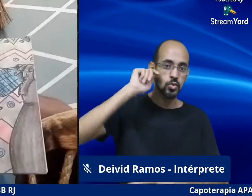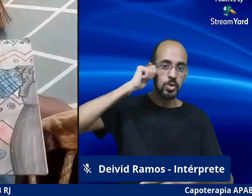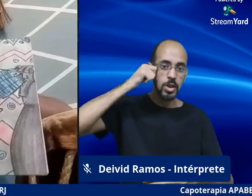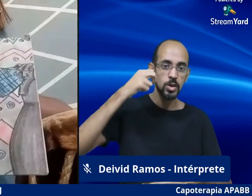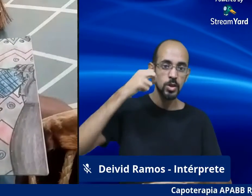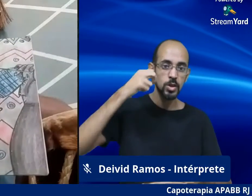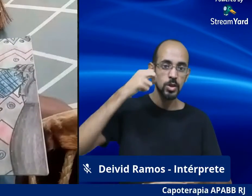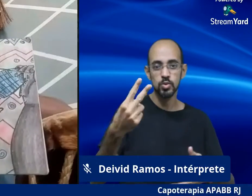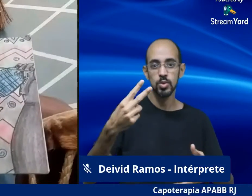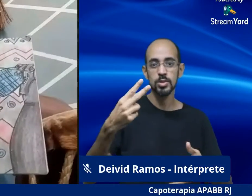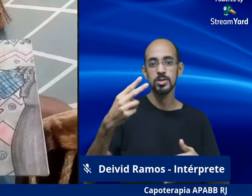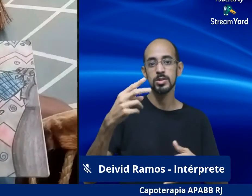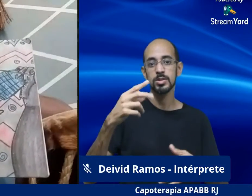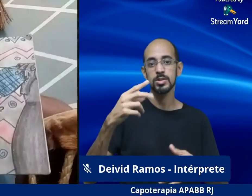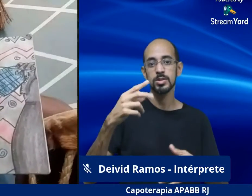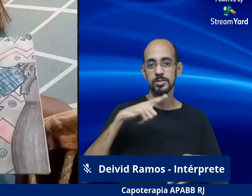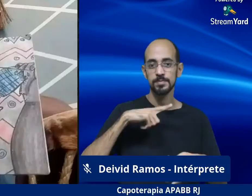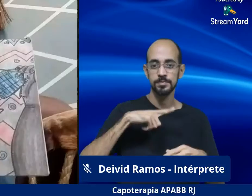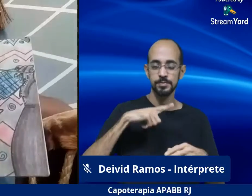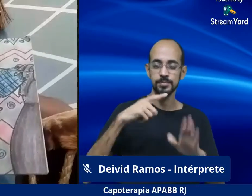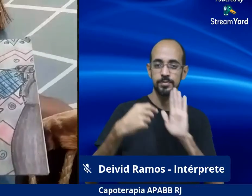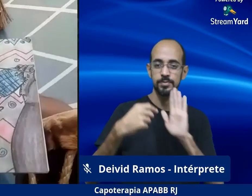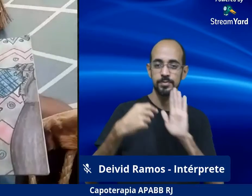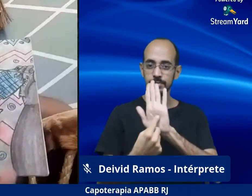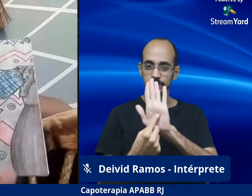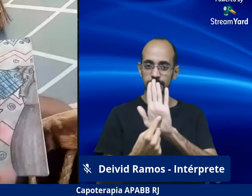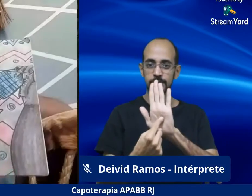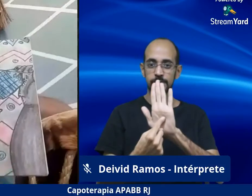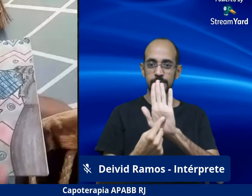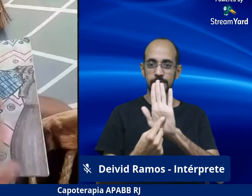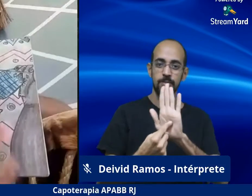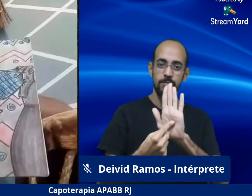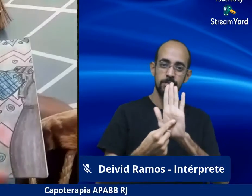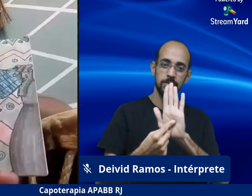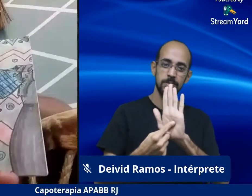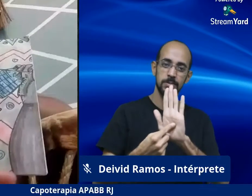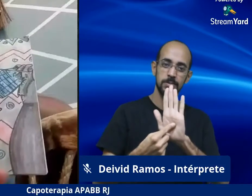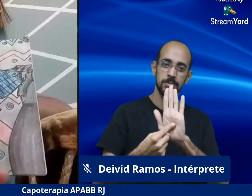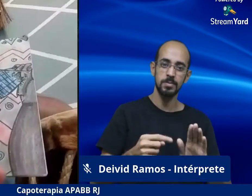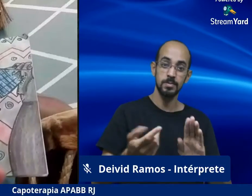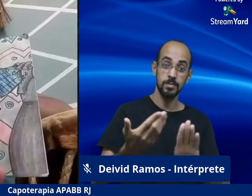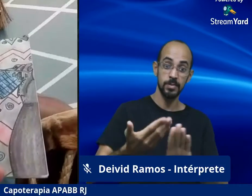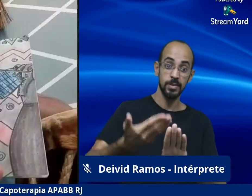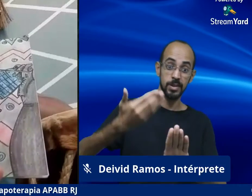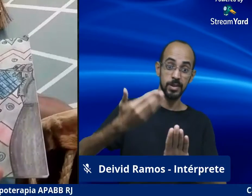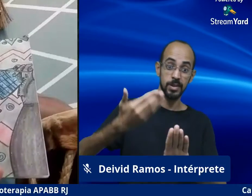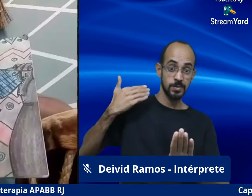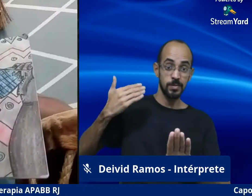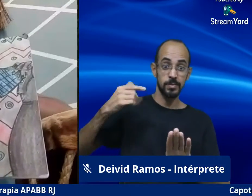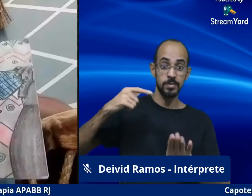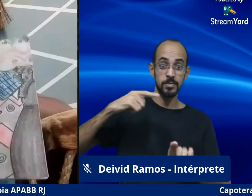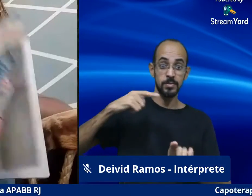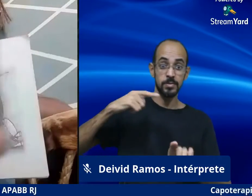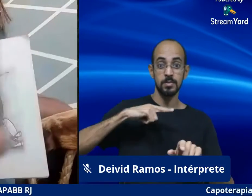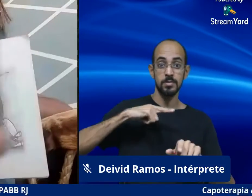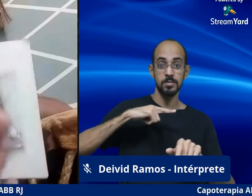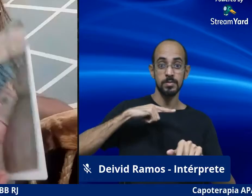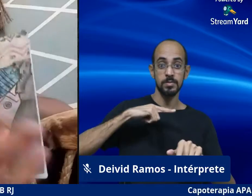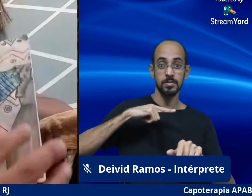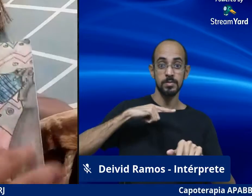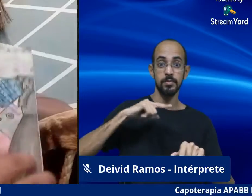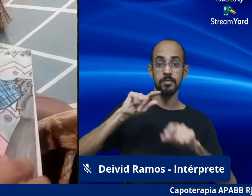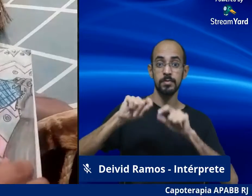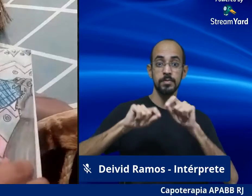a baqueta, a cabaça, a verga, e de fundo a gente tem ali um pano de fundo que é,